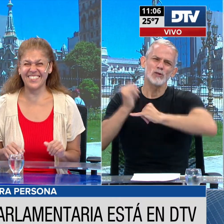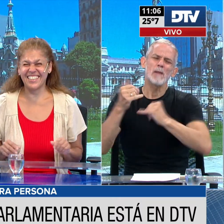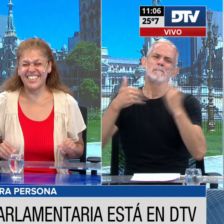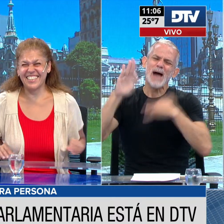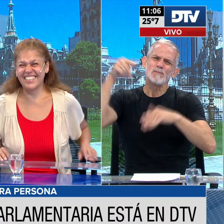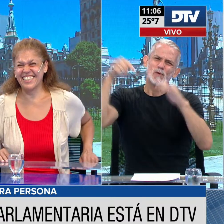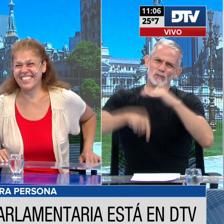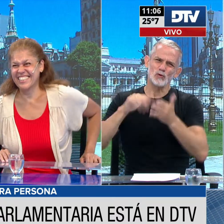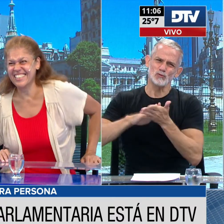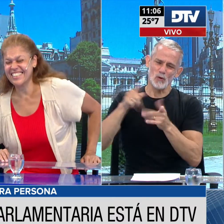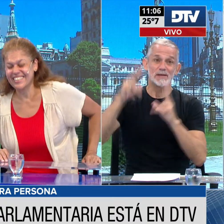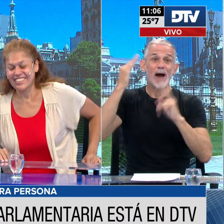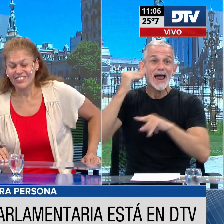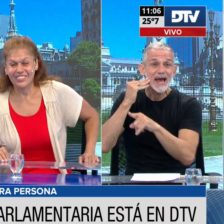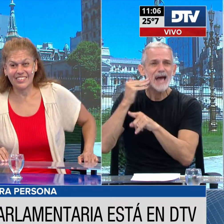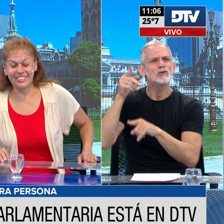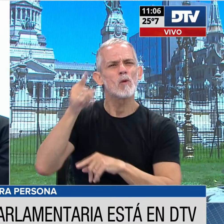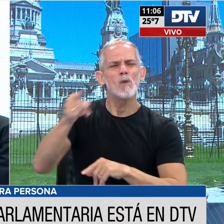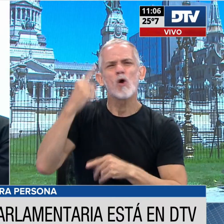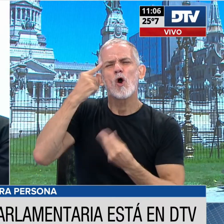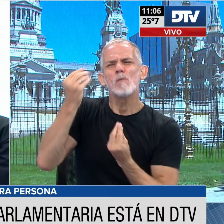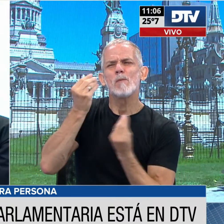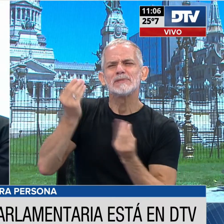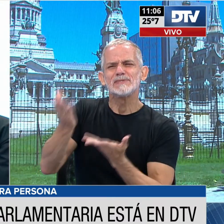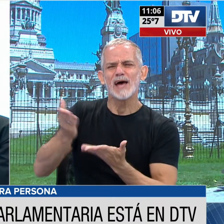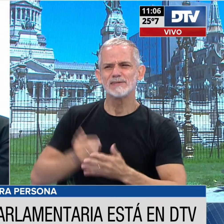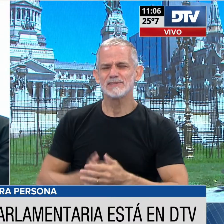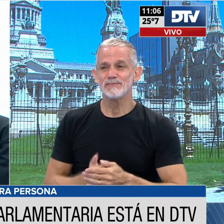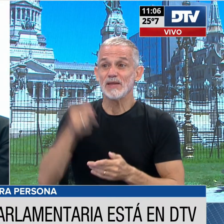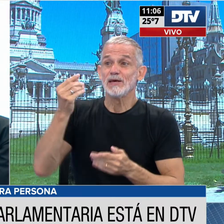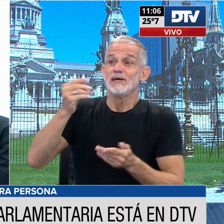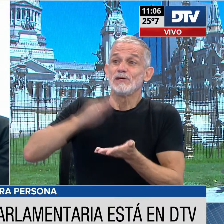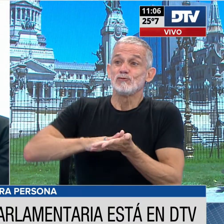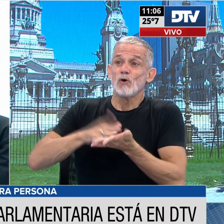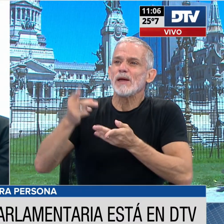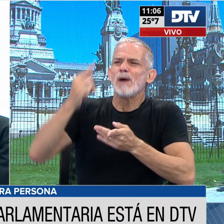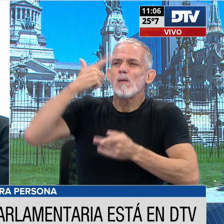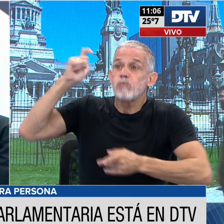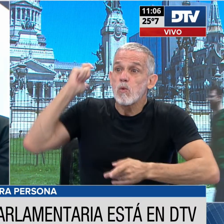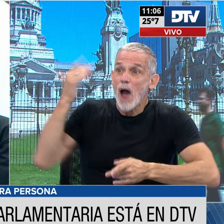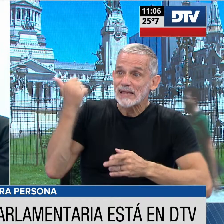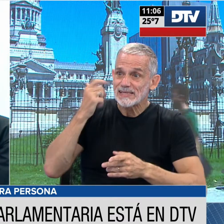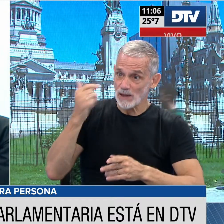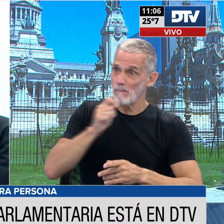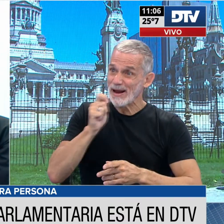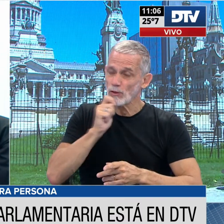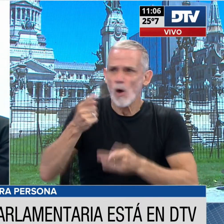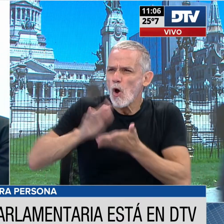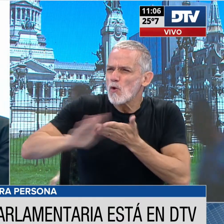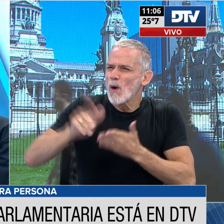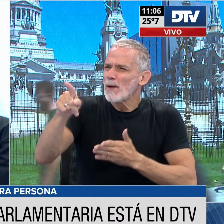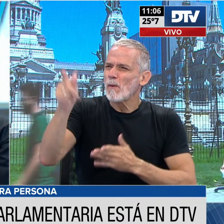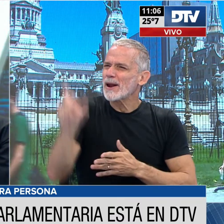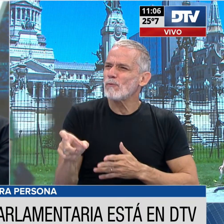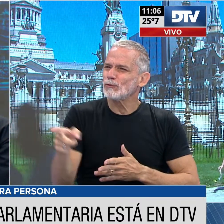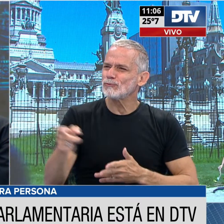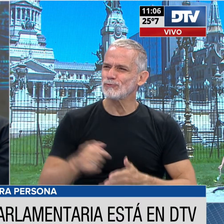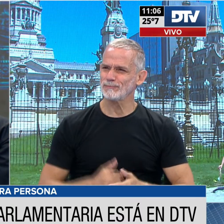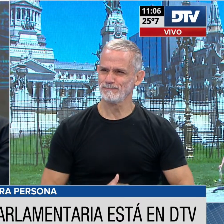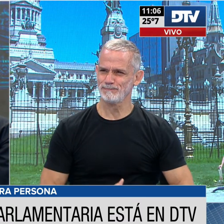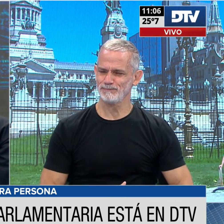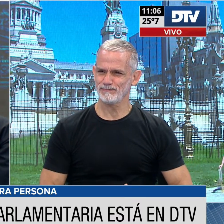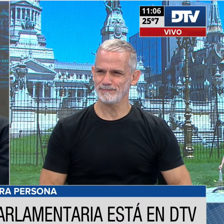eso. Dale, Alejandro, ¿y vos cómo lo ves esto? ¿Había alguna experiencia tuya o esto es absolutamente novedoso?